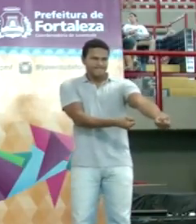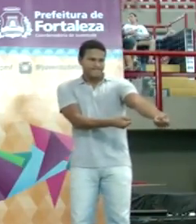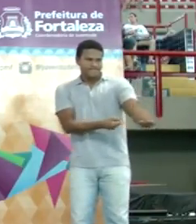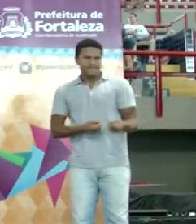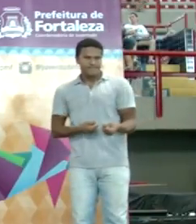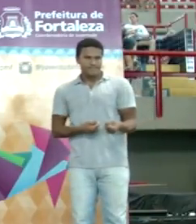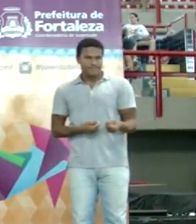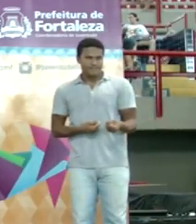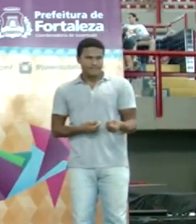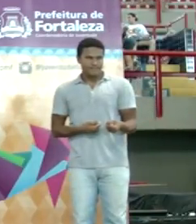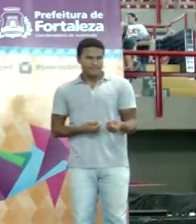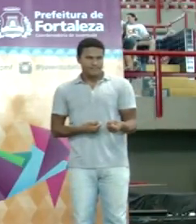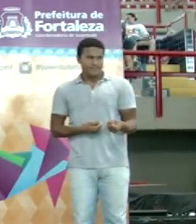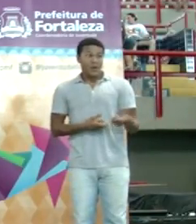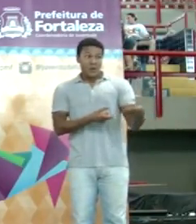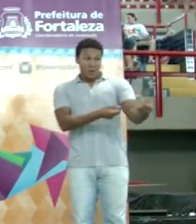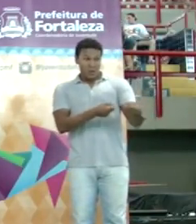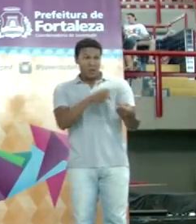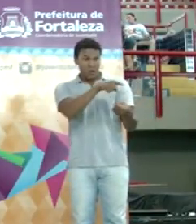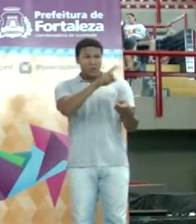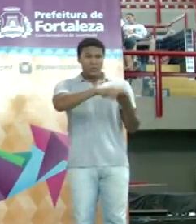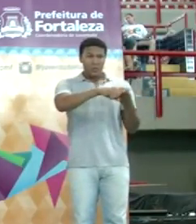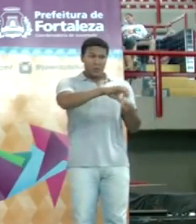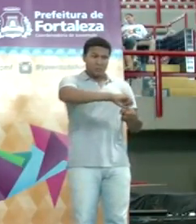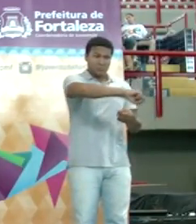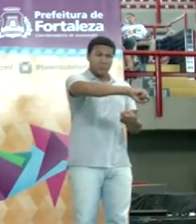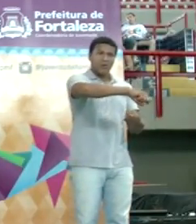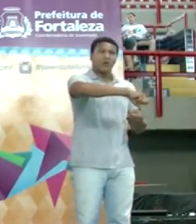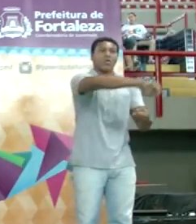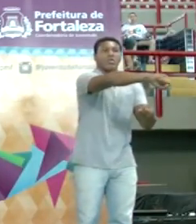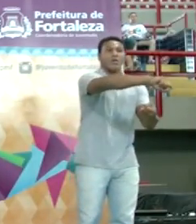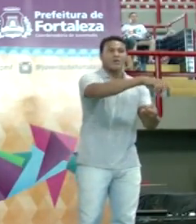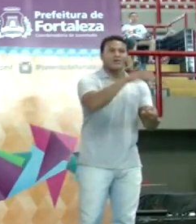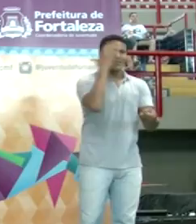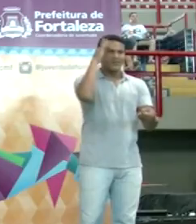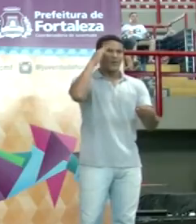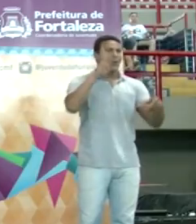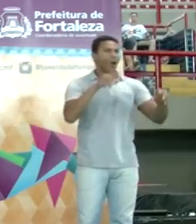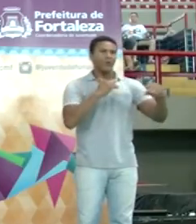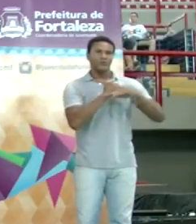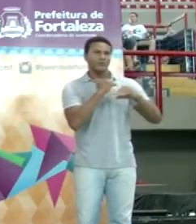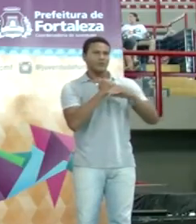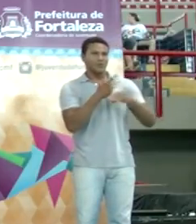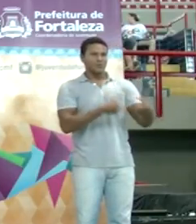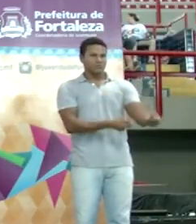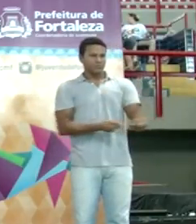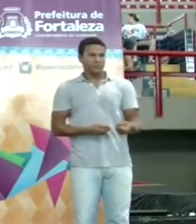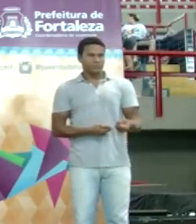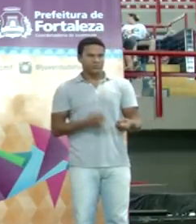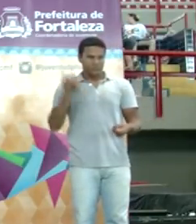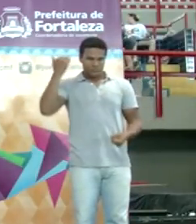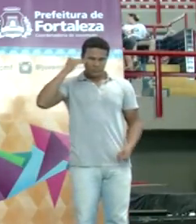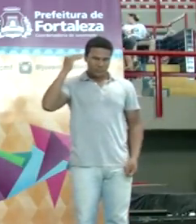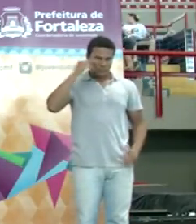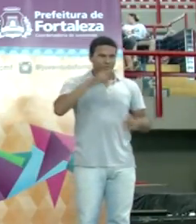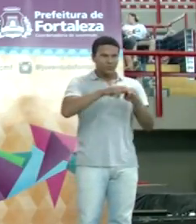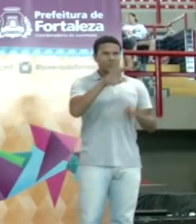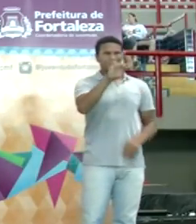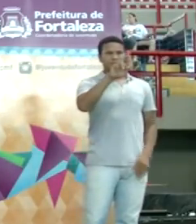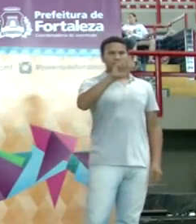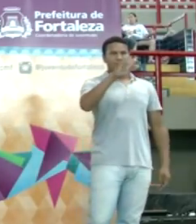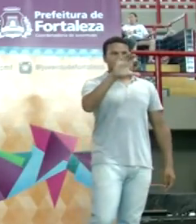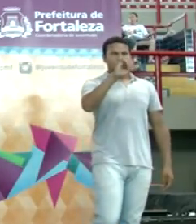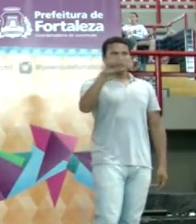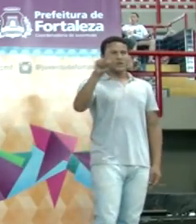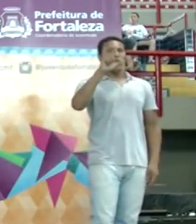a corda me puxa. Meu nome diz tração. É força no fio. Vocês estão me entendendo ou não?